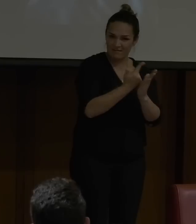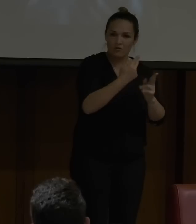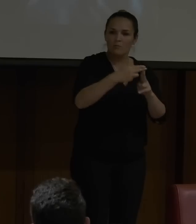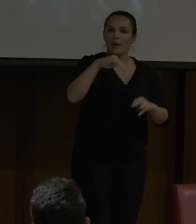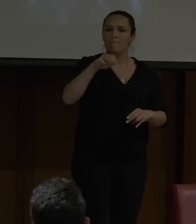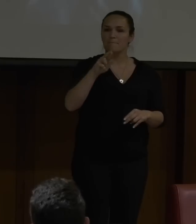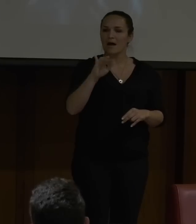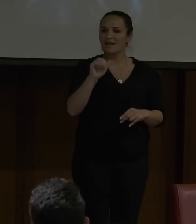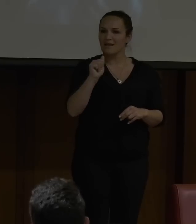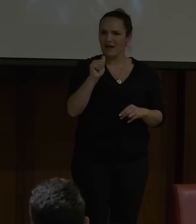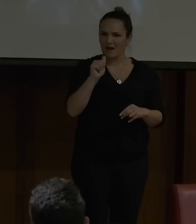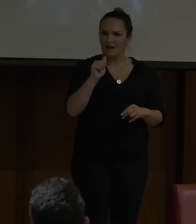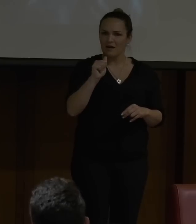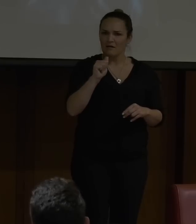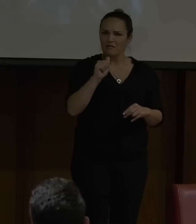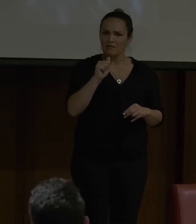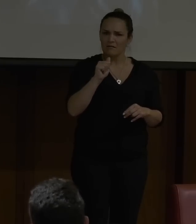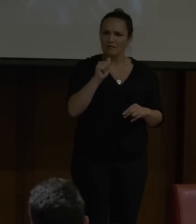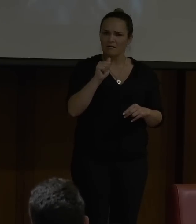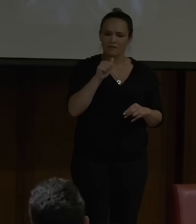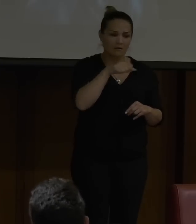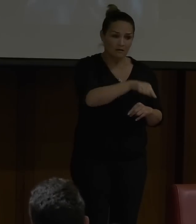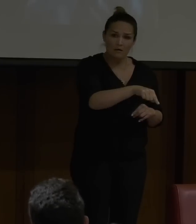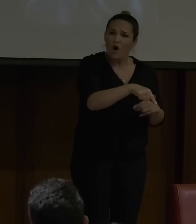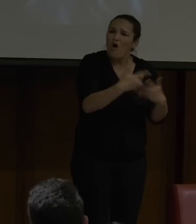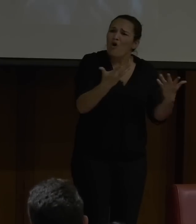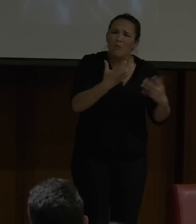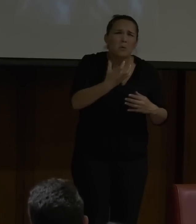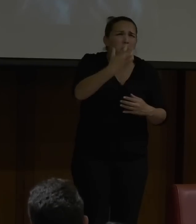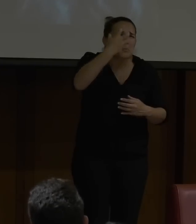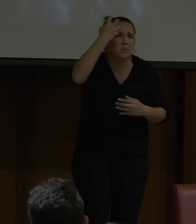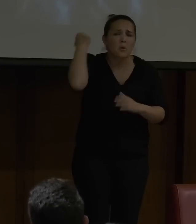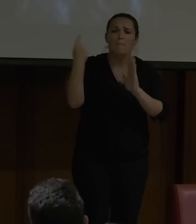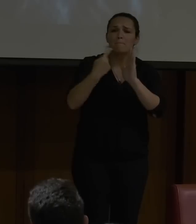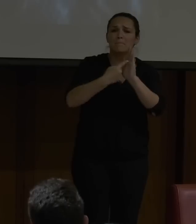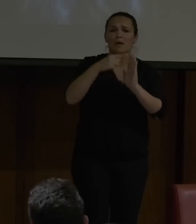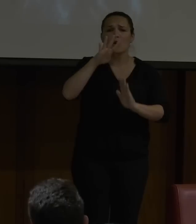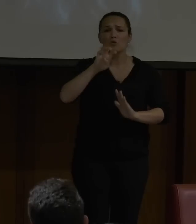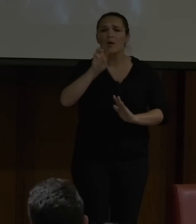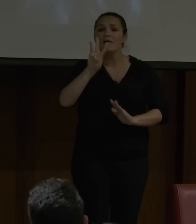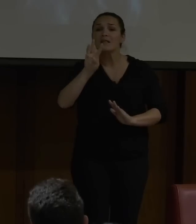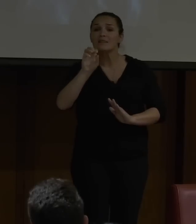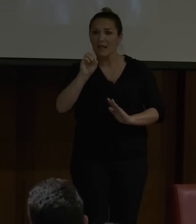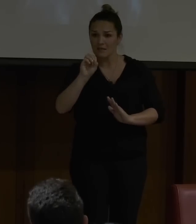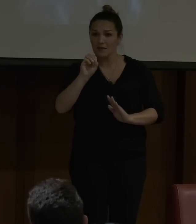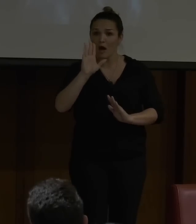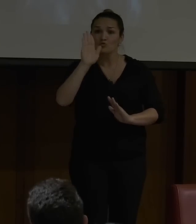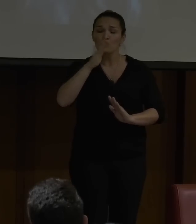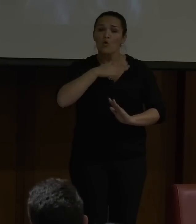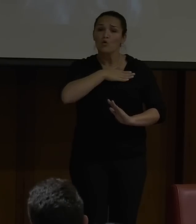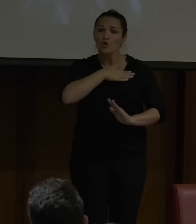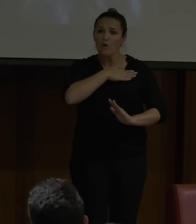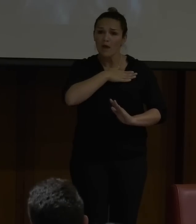alguna manera difícil de entender. Cómo terminó en La Guajira a principios de los años 30 un ejemplar de la famosa novela de Jorge